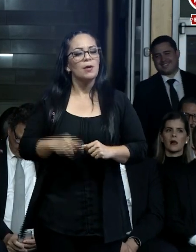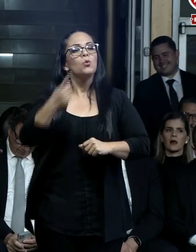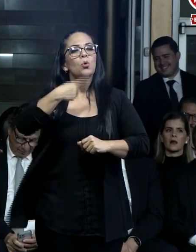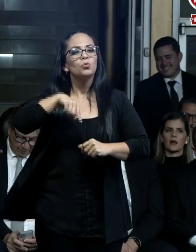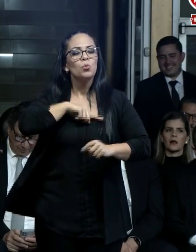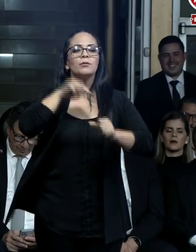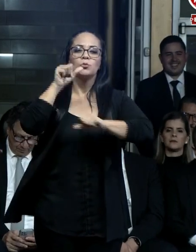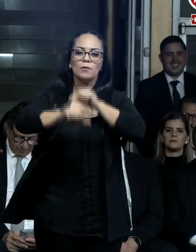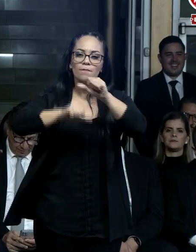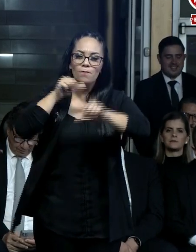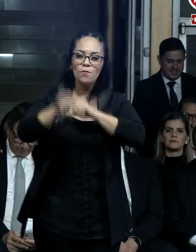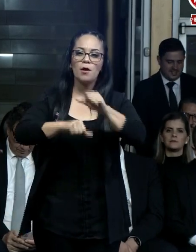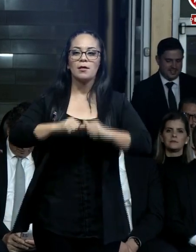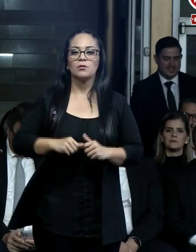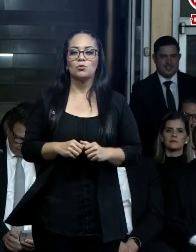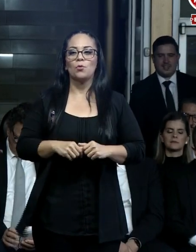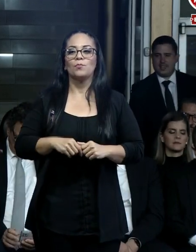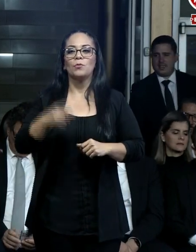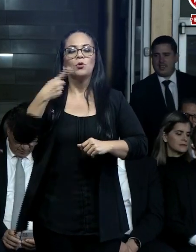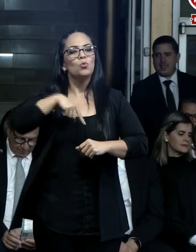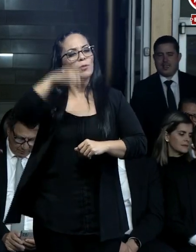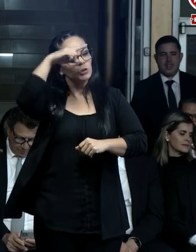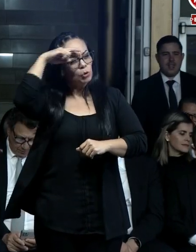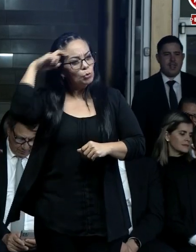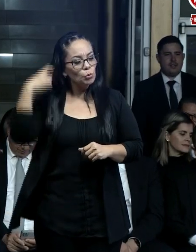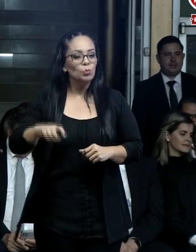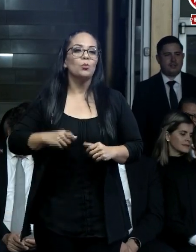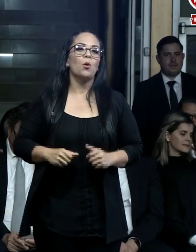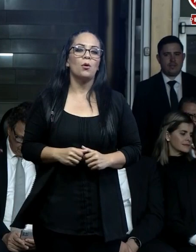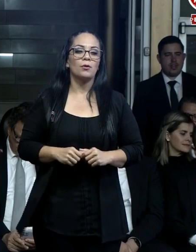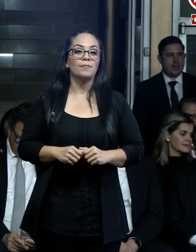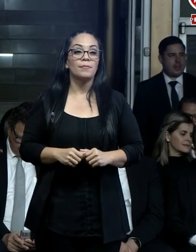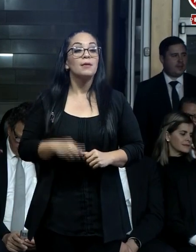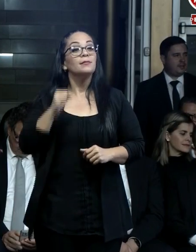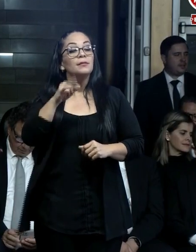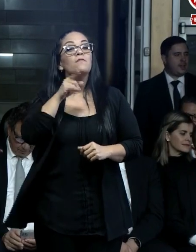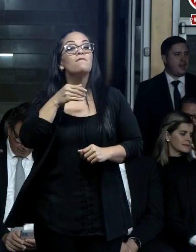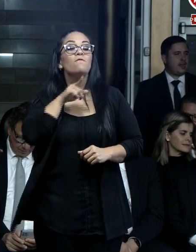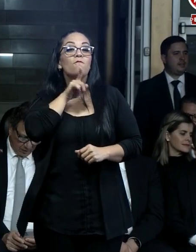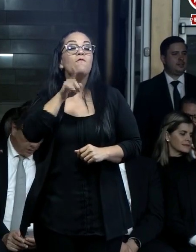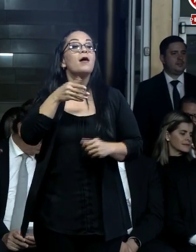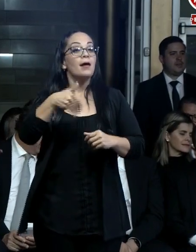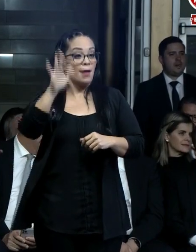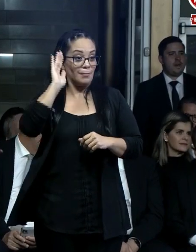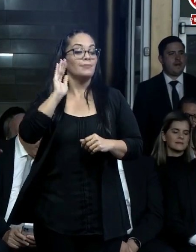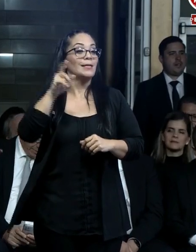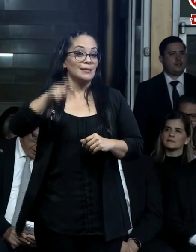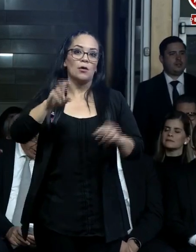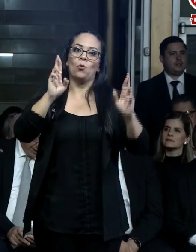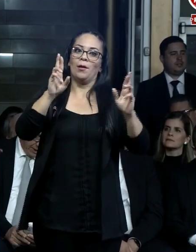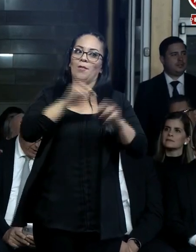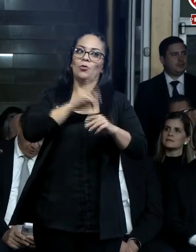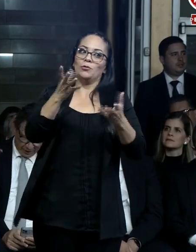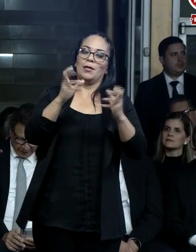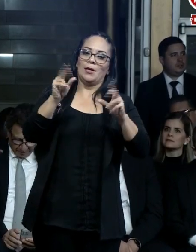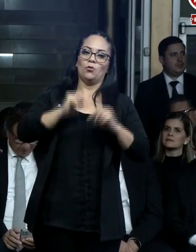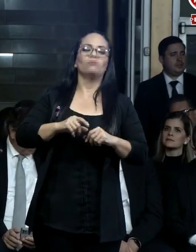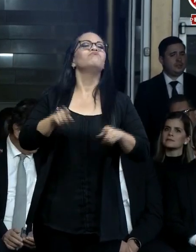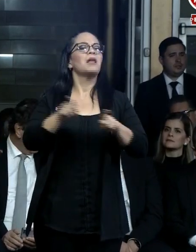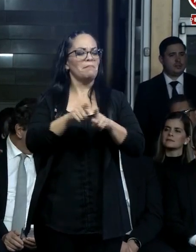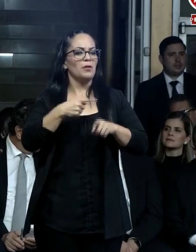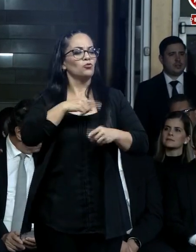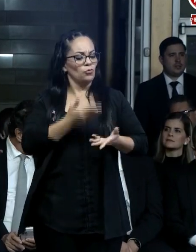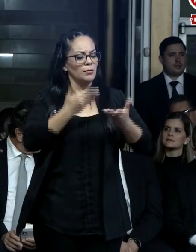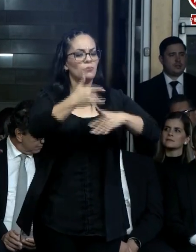nuestro esfuerzo, nuestro sudor y, si fuera necesario, Dios quiera que no, nuestra